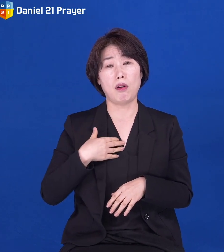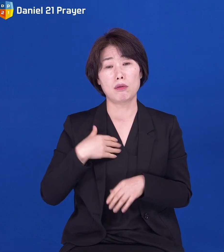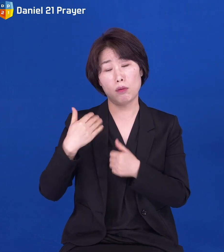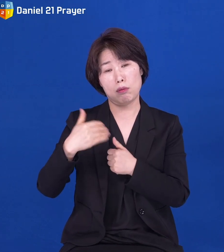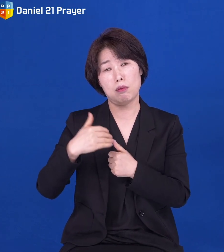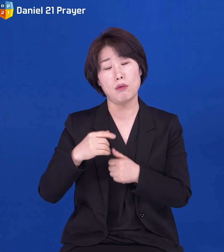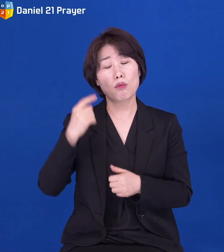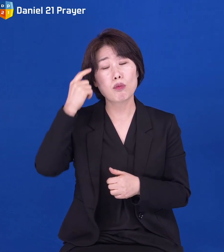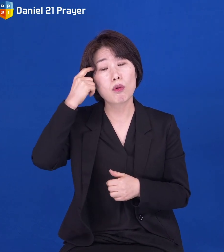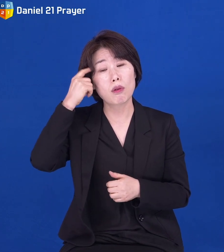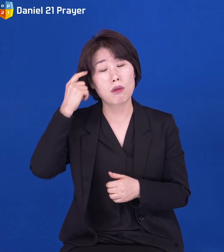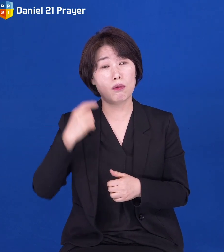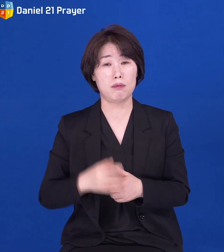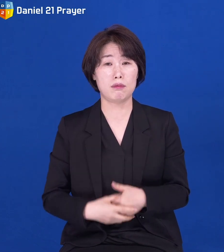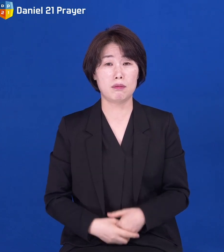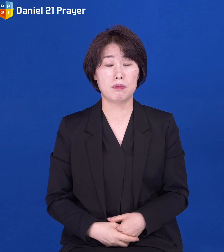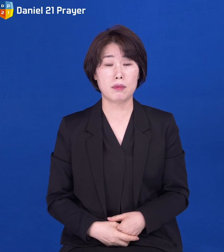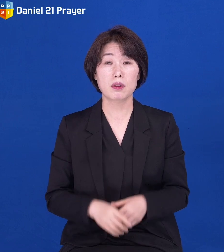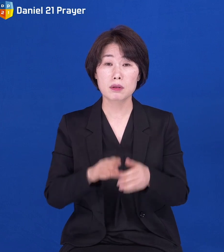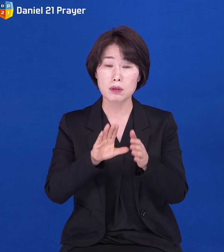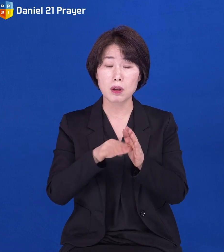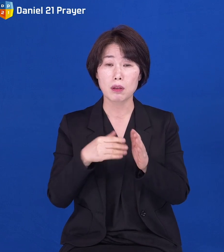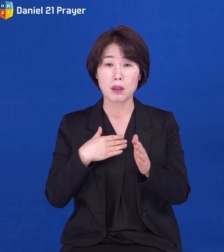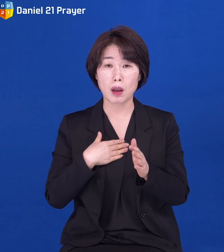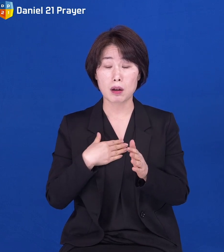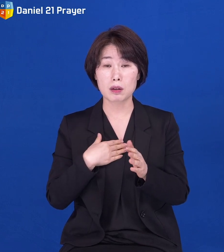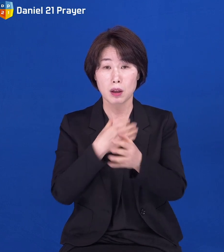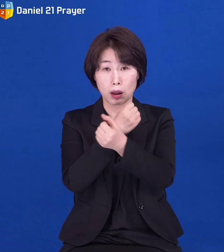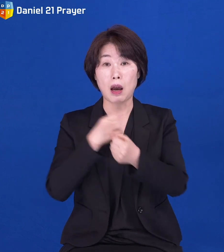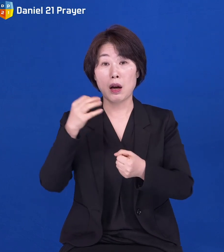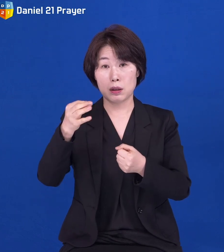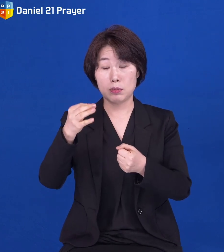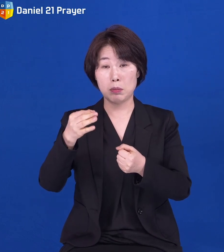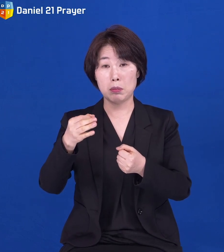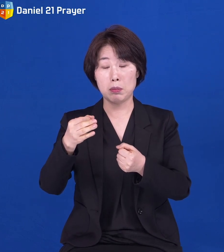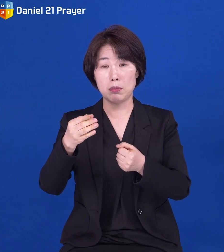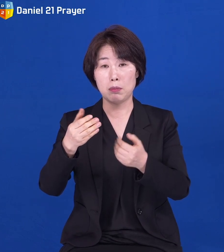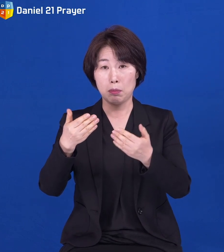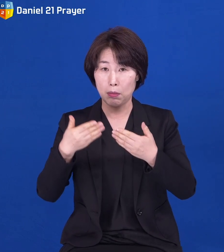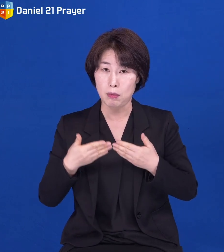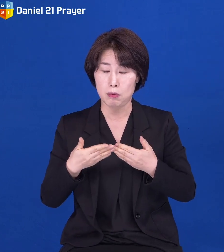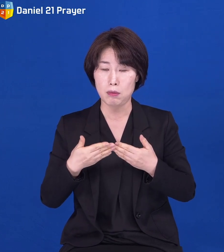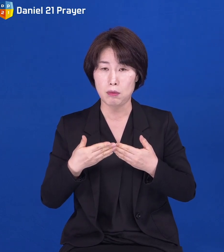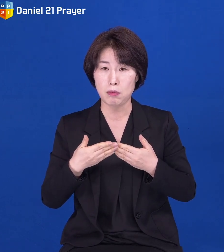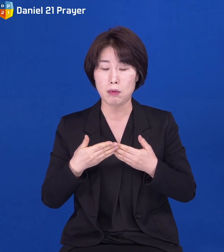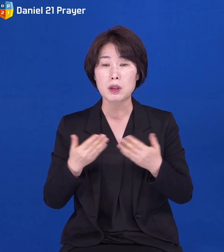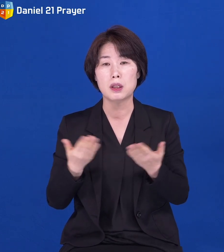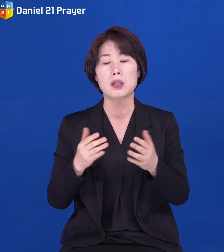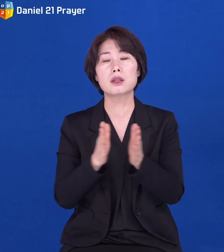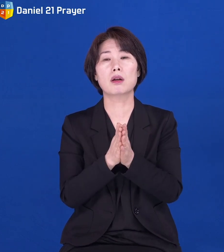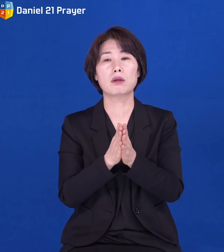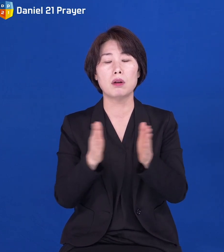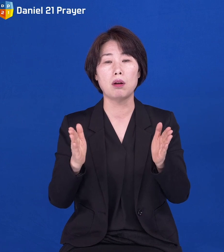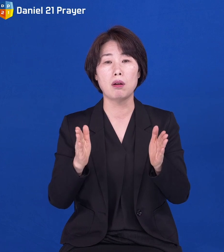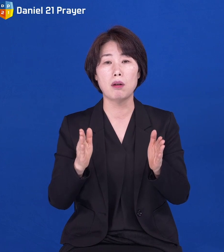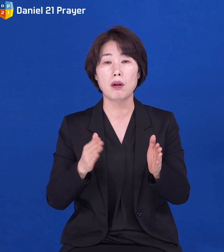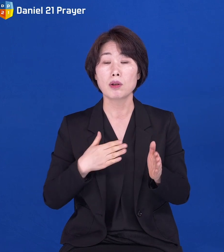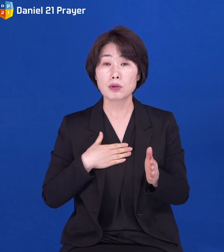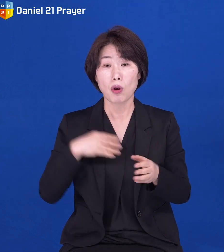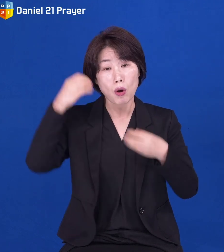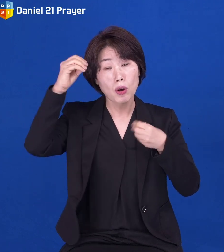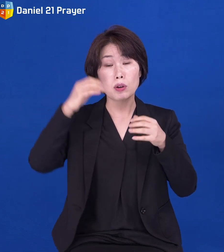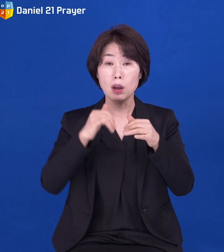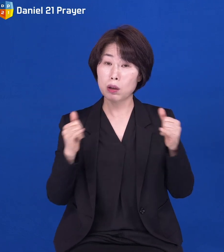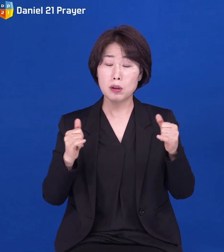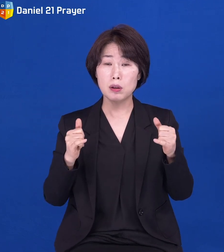그냥 해라요. 그런데 그때는 저는 정말 계약금까지 받고 계약을 했어요. 정말 아무것도 모르니까 깡이